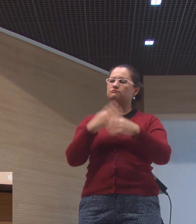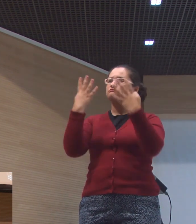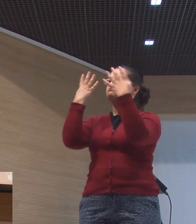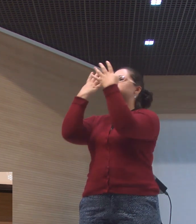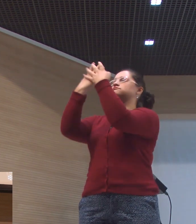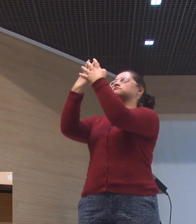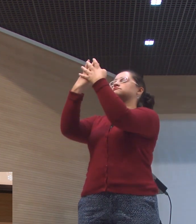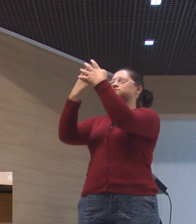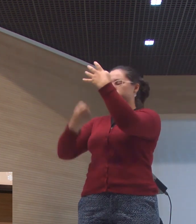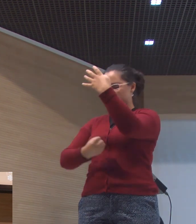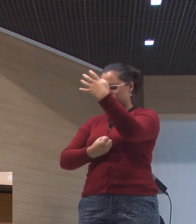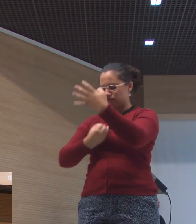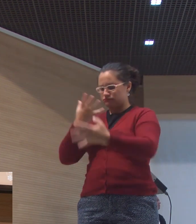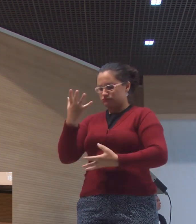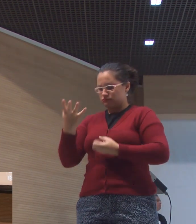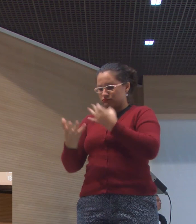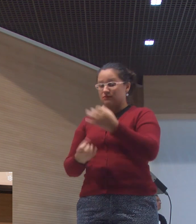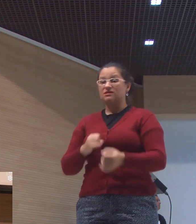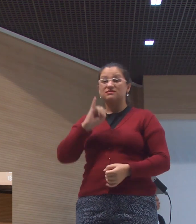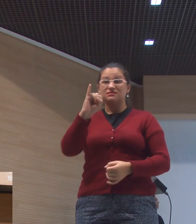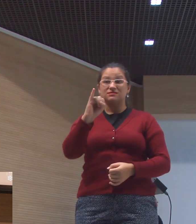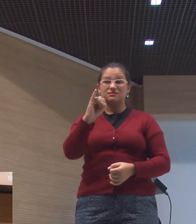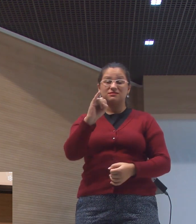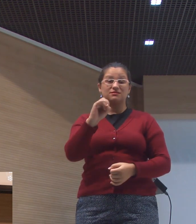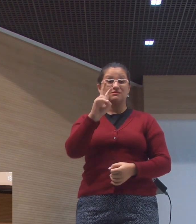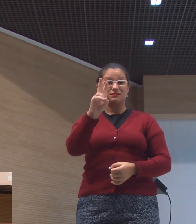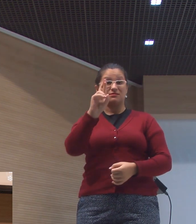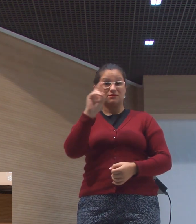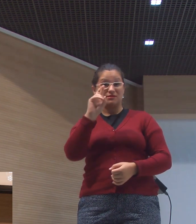se foi um comportamento moral incorreto,